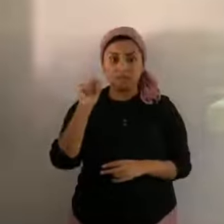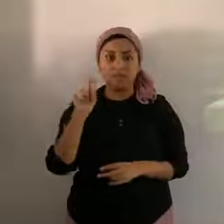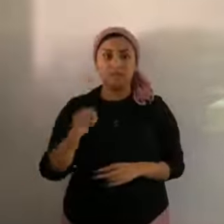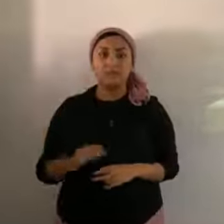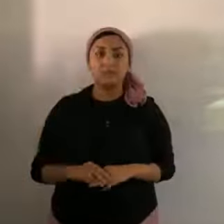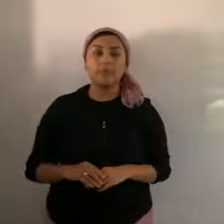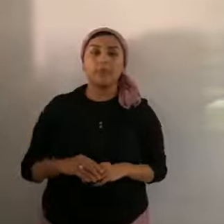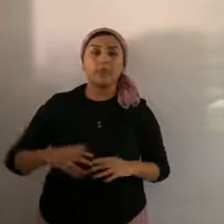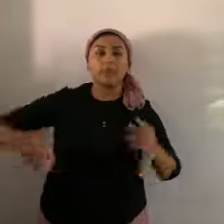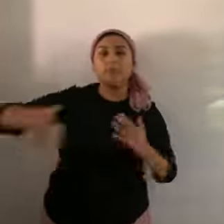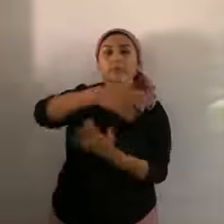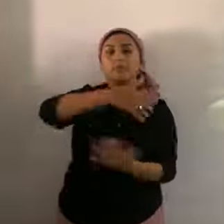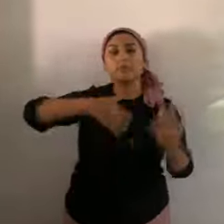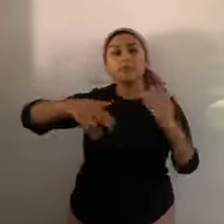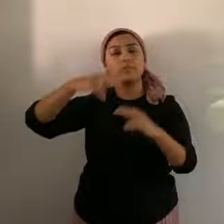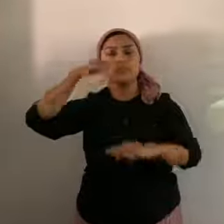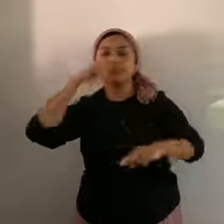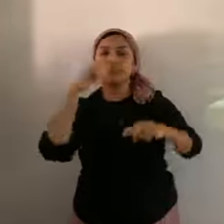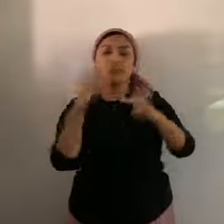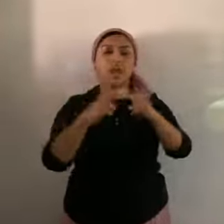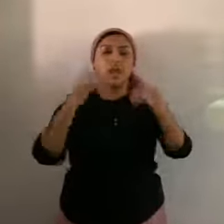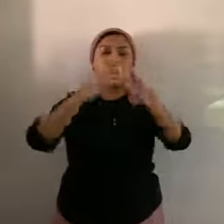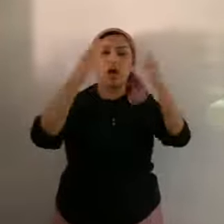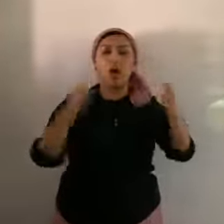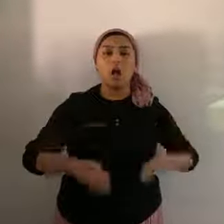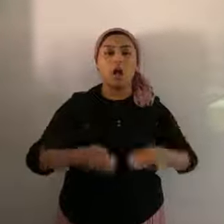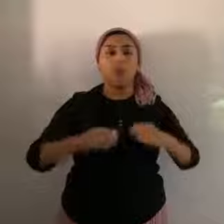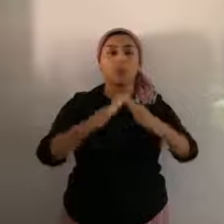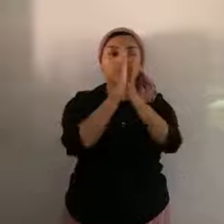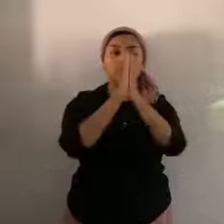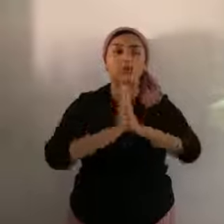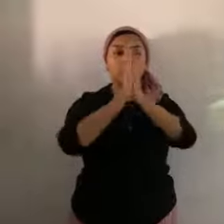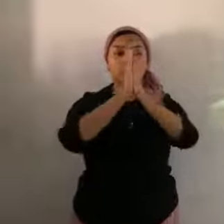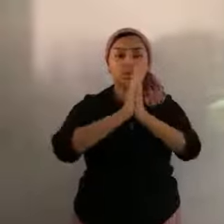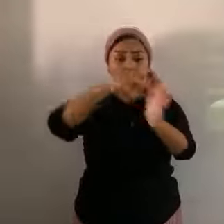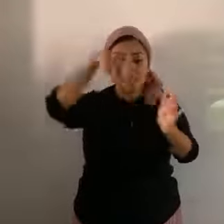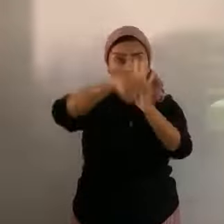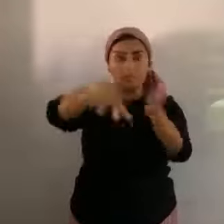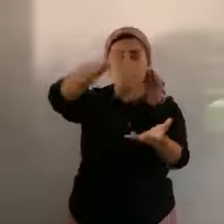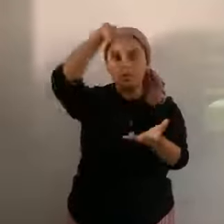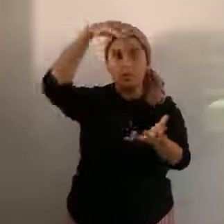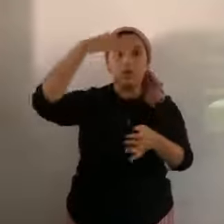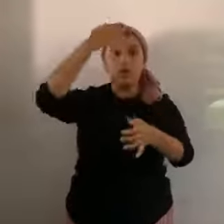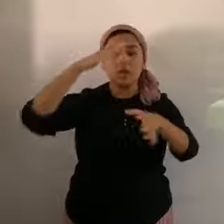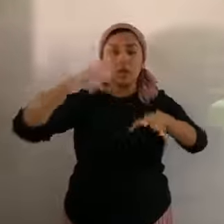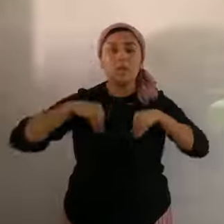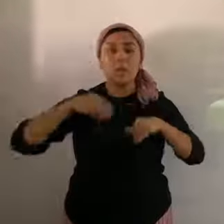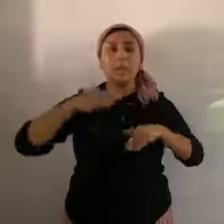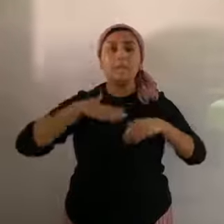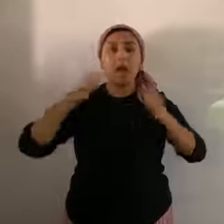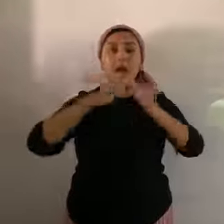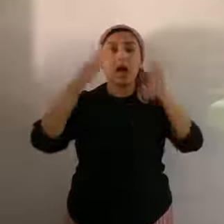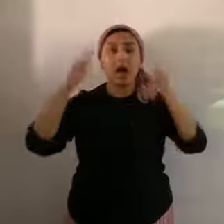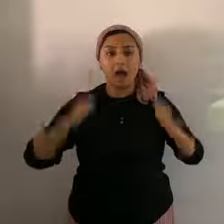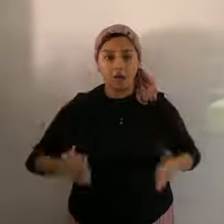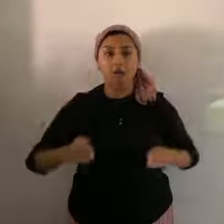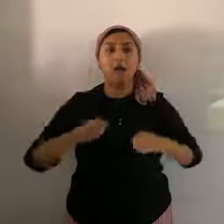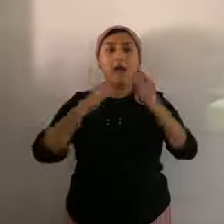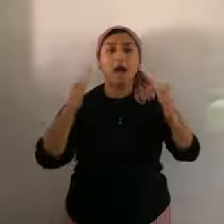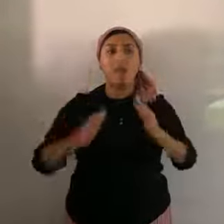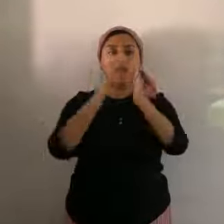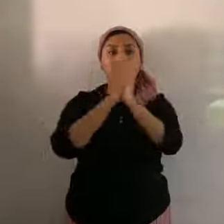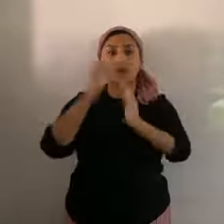y los recrearé en mi casa de oración. Sus holocaustos y sus sacrificios serán aceptos sobre mi altar, porque mi casa será llamada casa de oración